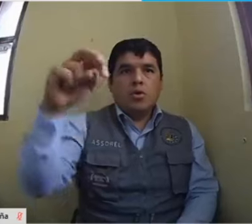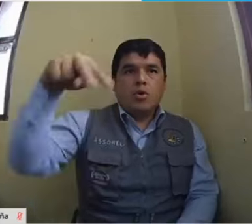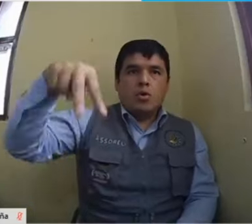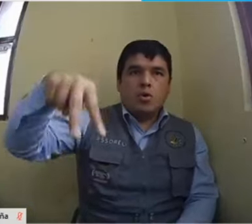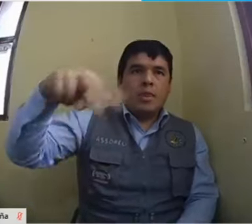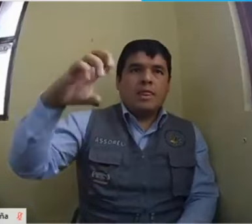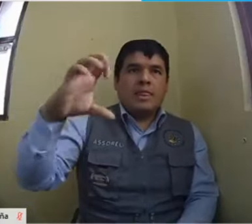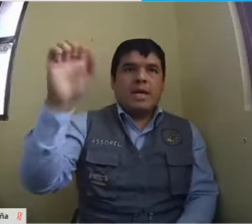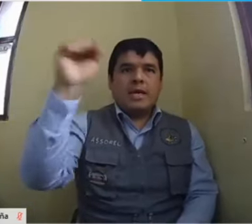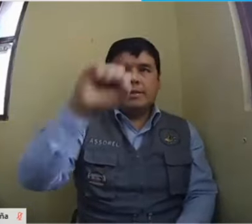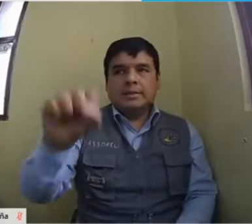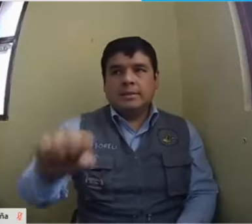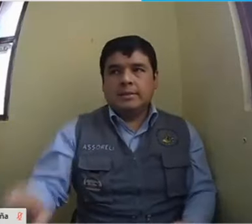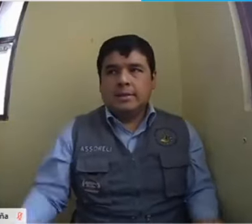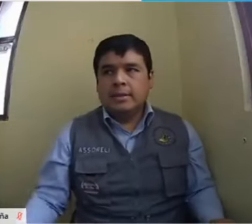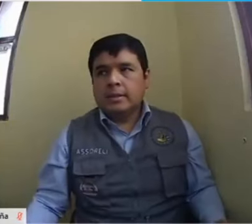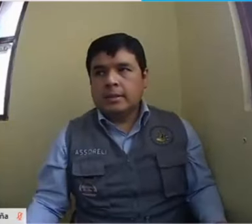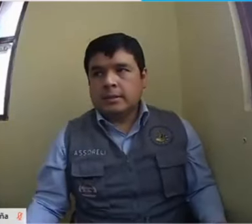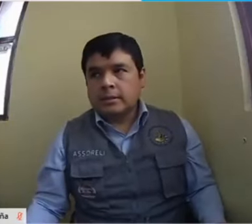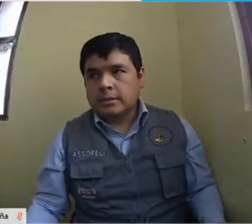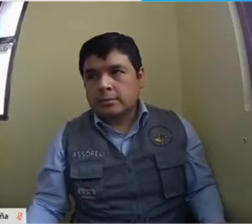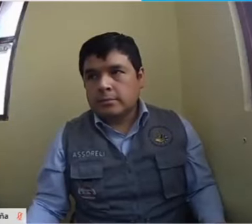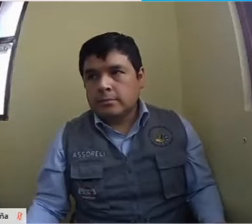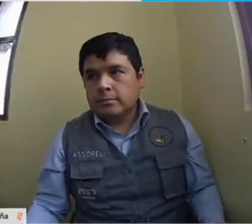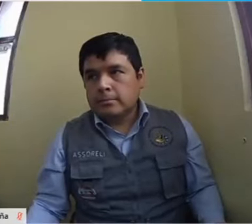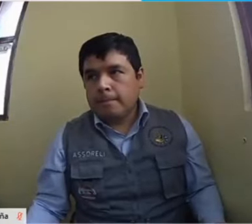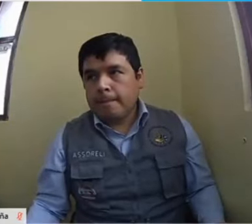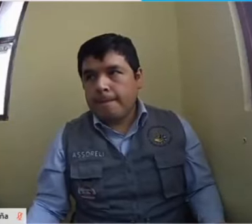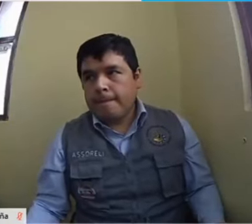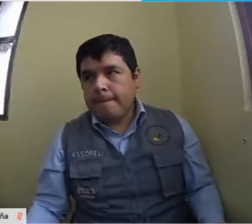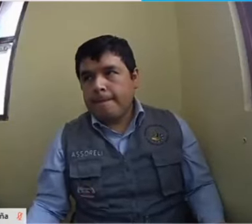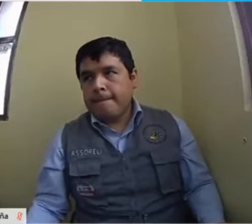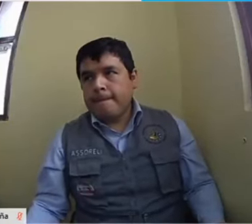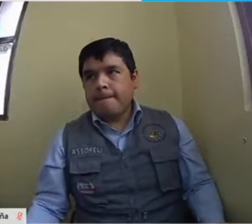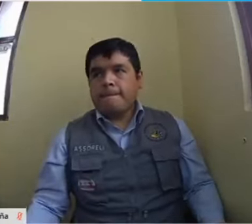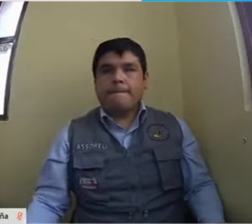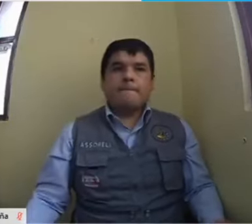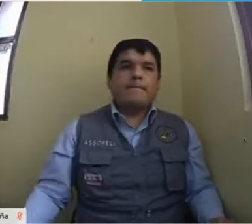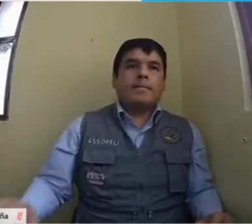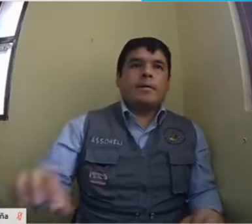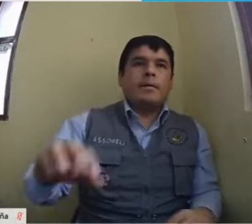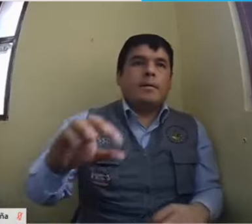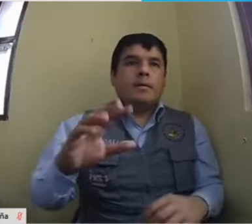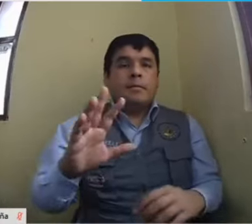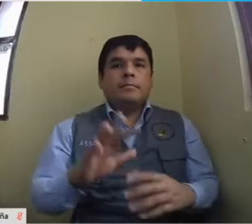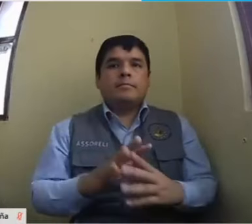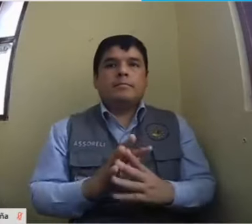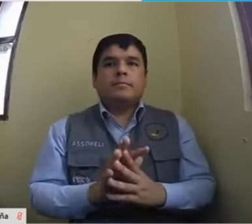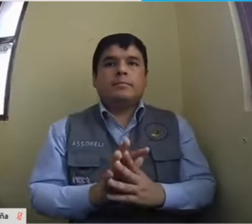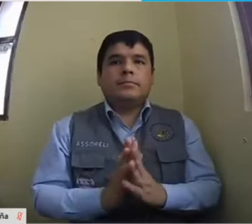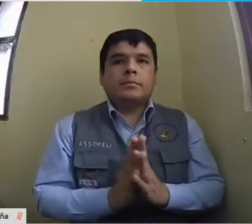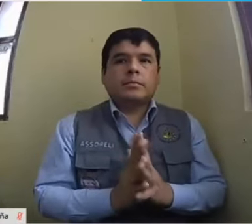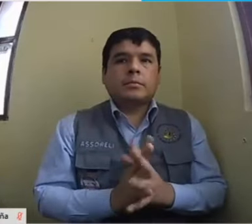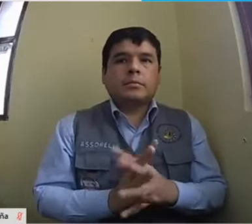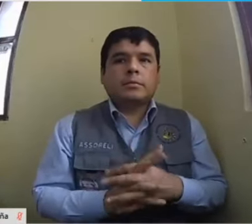Vamos a ver progresivamente todos los temas, verbos, adjetivos. No podemos ver todo en un solo momento, por eso hay varias sesiones.